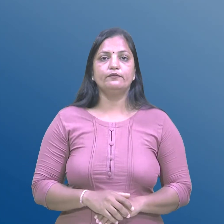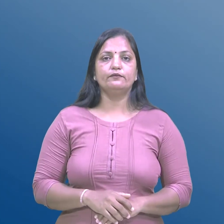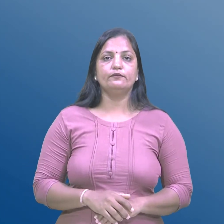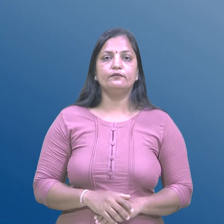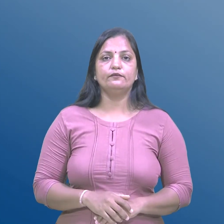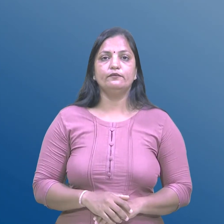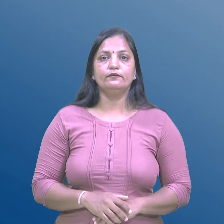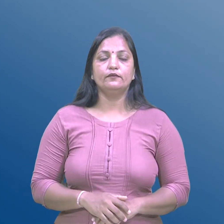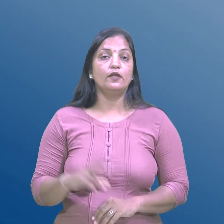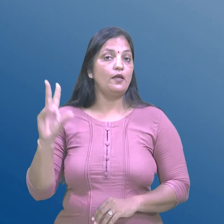બીજું,